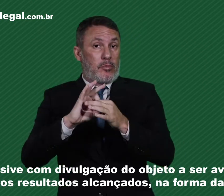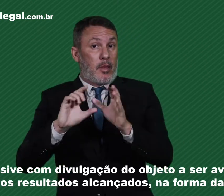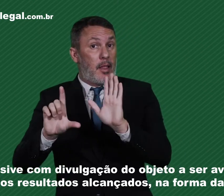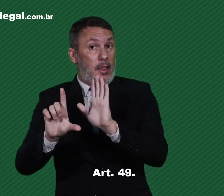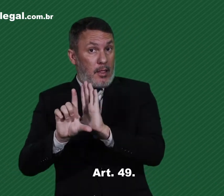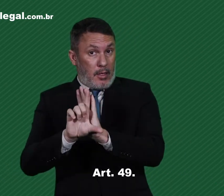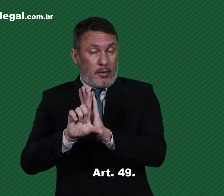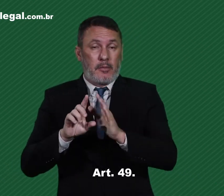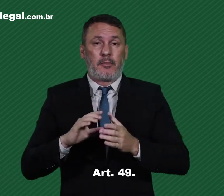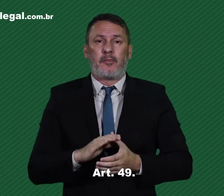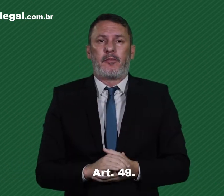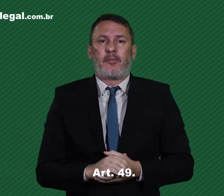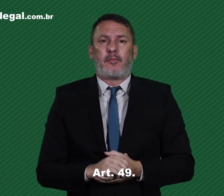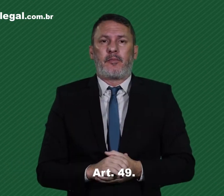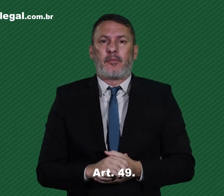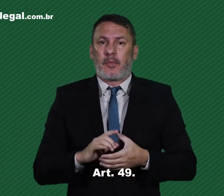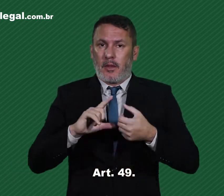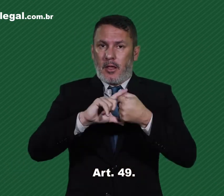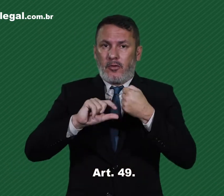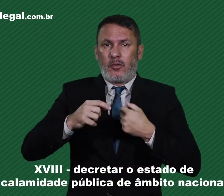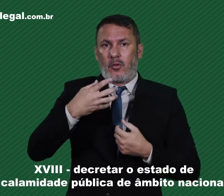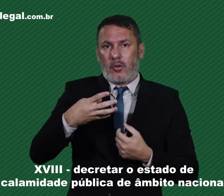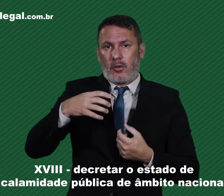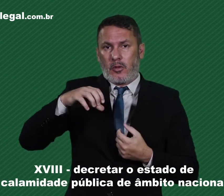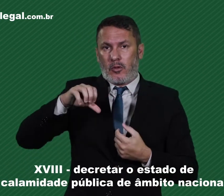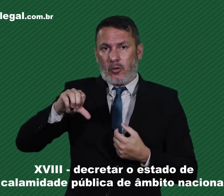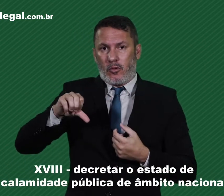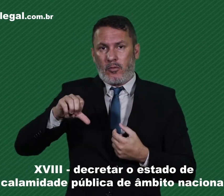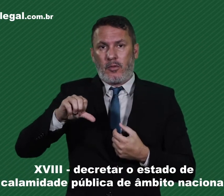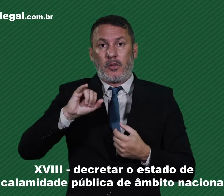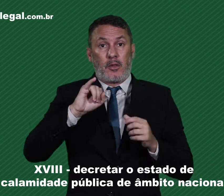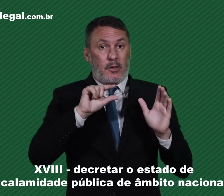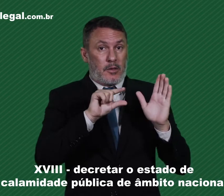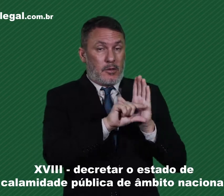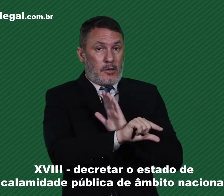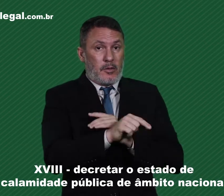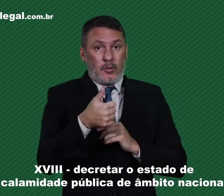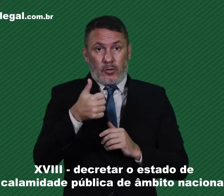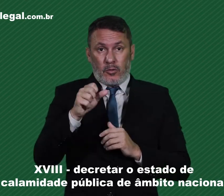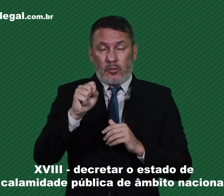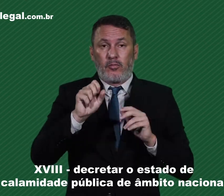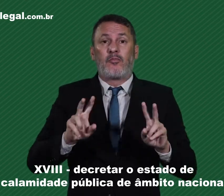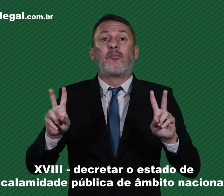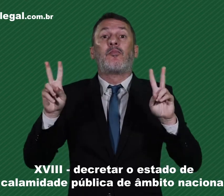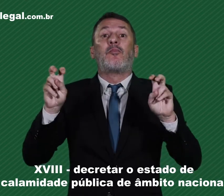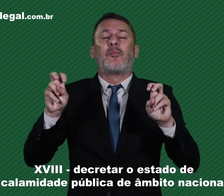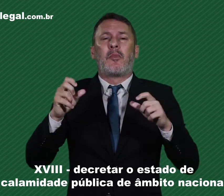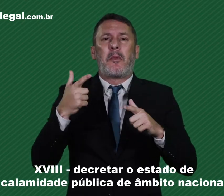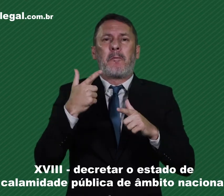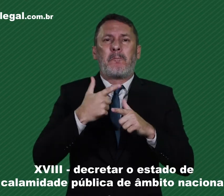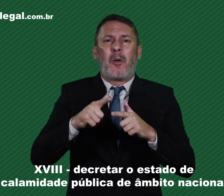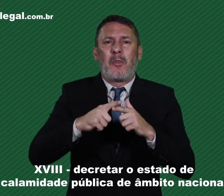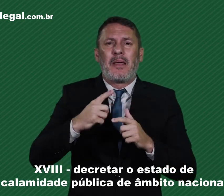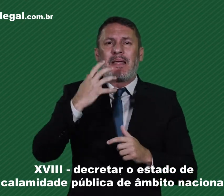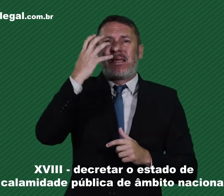Lei Artigo 49 inciso 18 decretaram estado de calamidade pública